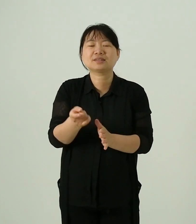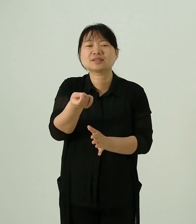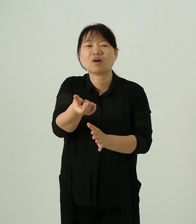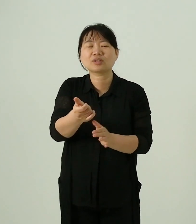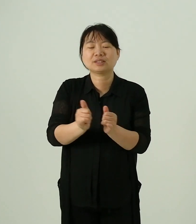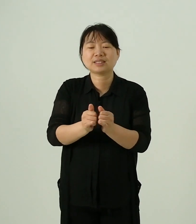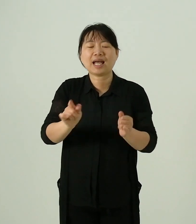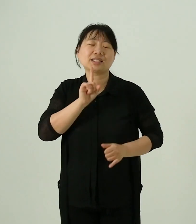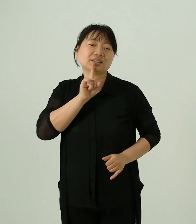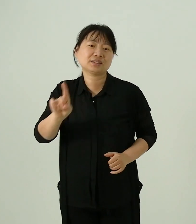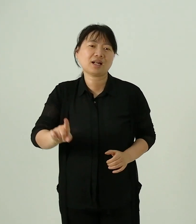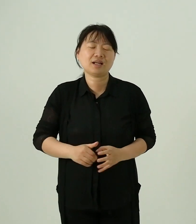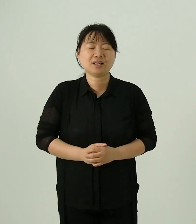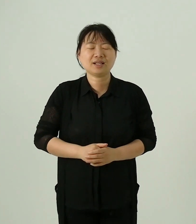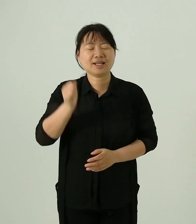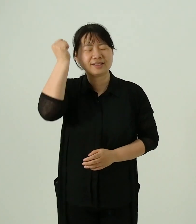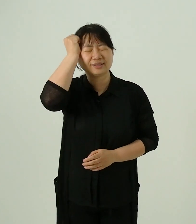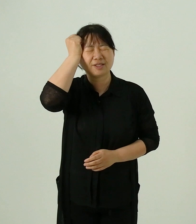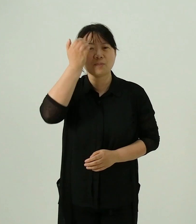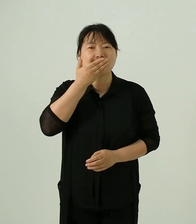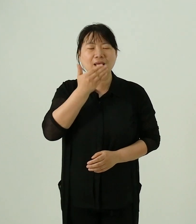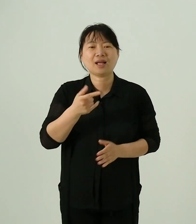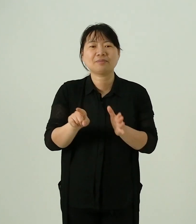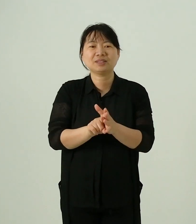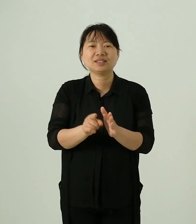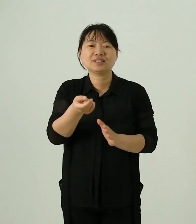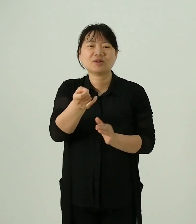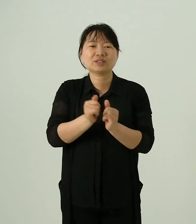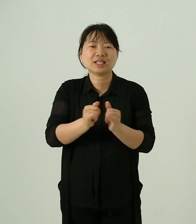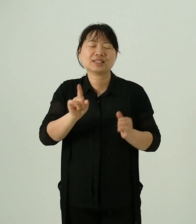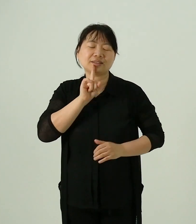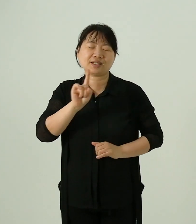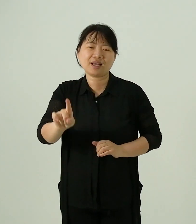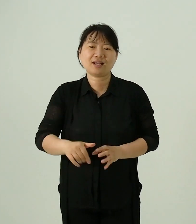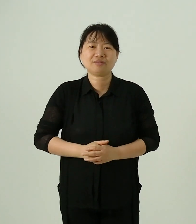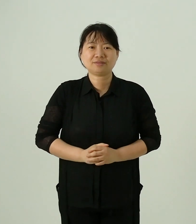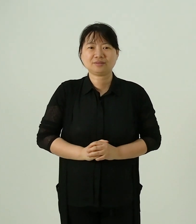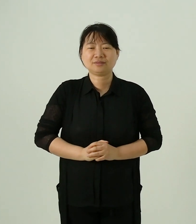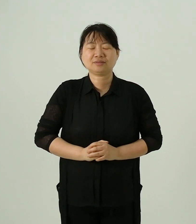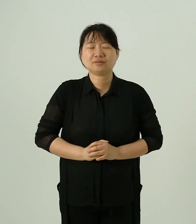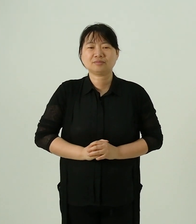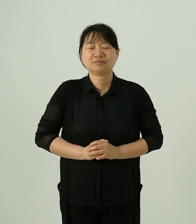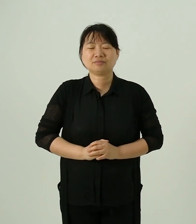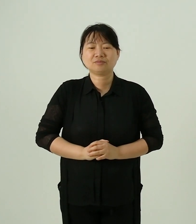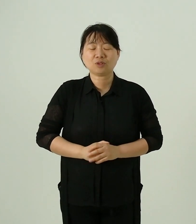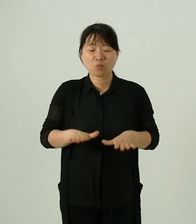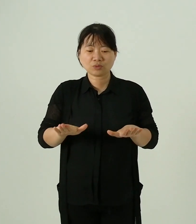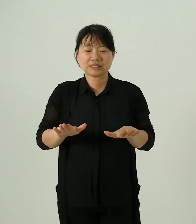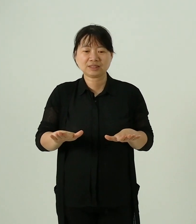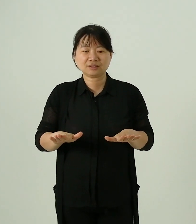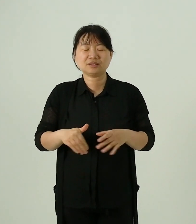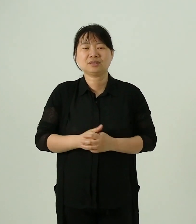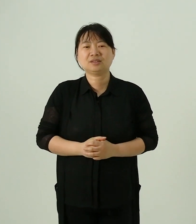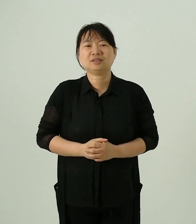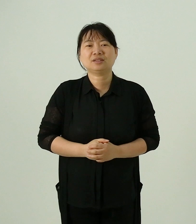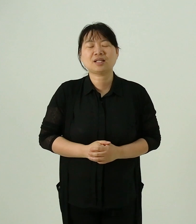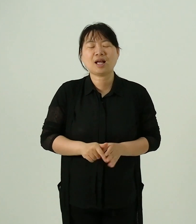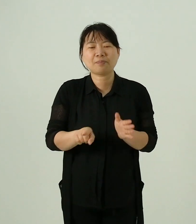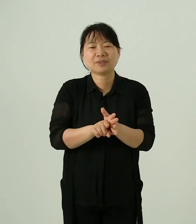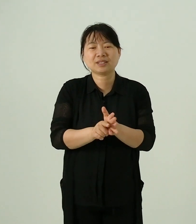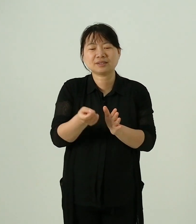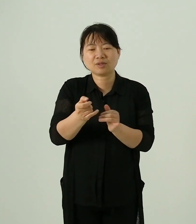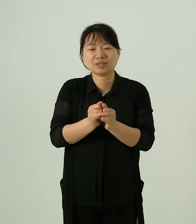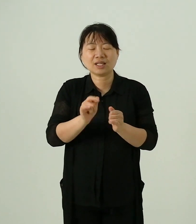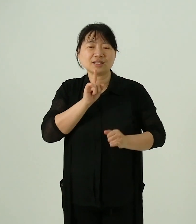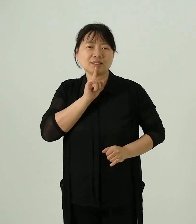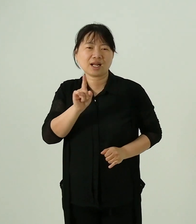적은 자들아였습니다. 기억나시죠? 믿음이 적은 자들아. 근데 오늘도 여기서 믿음이 적은